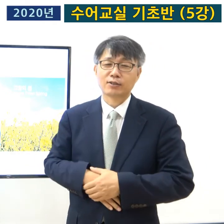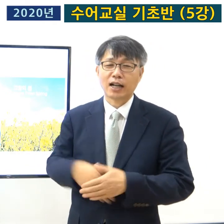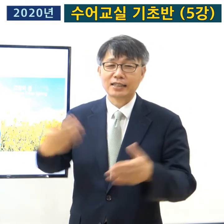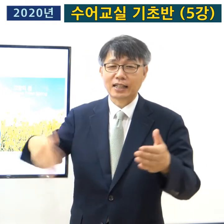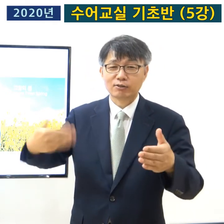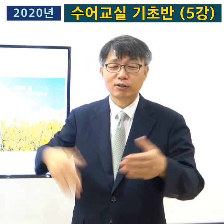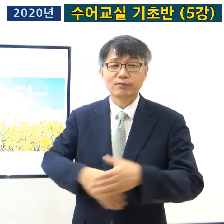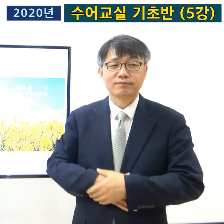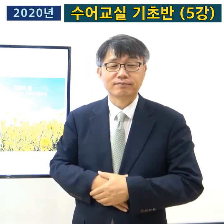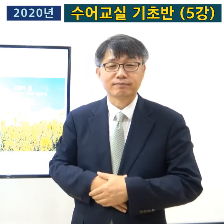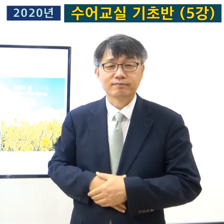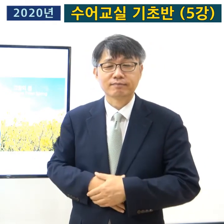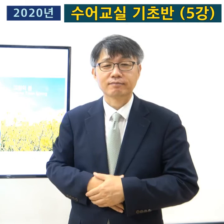아직 아니군요.